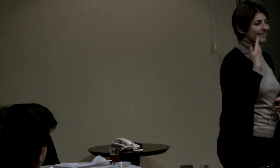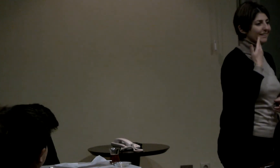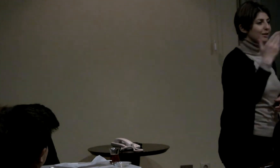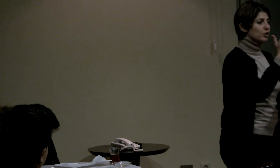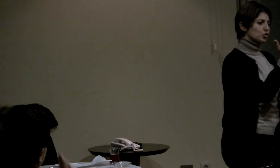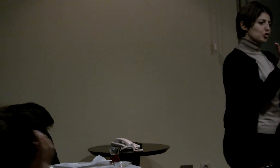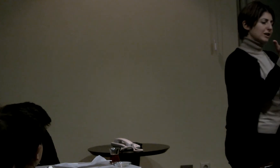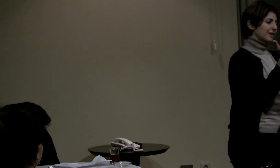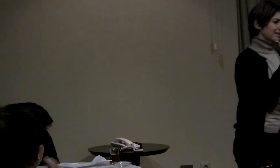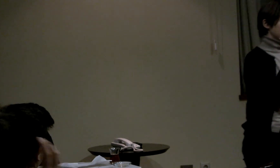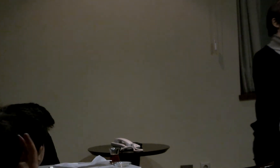Şurayı.